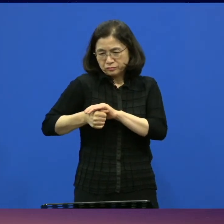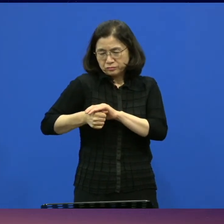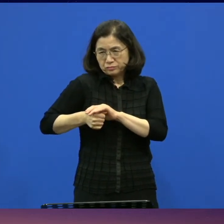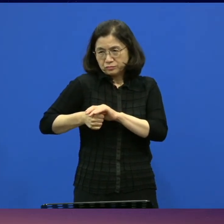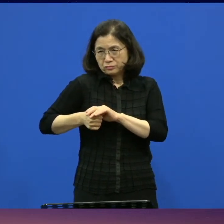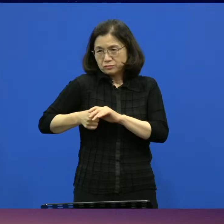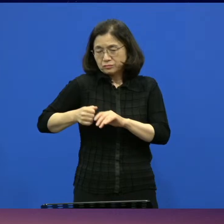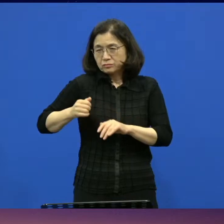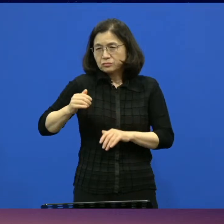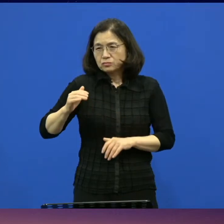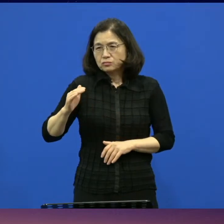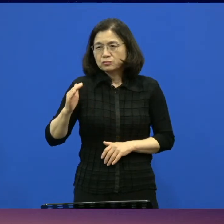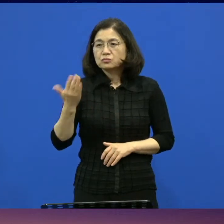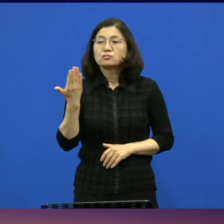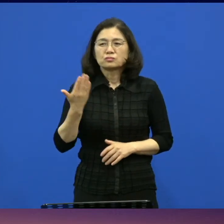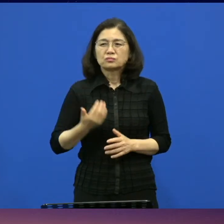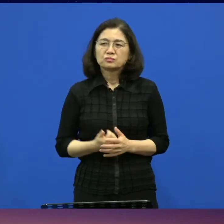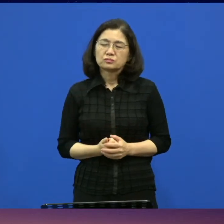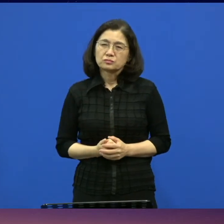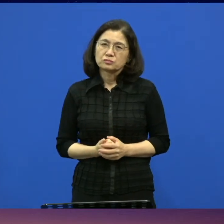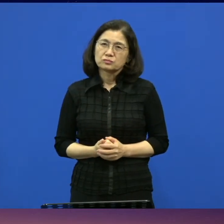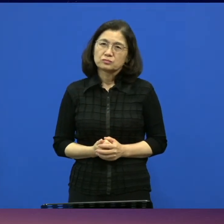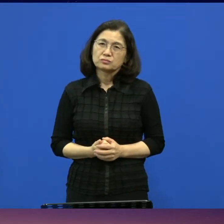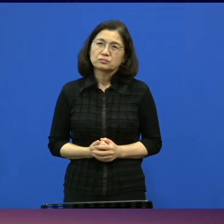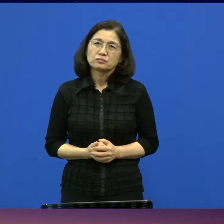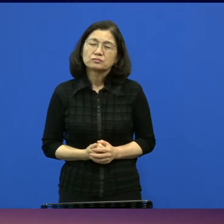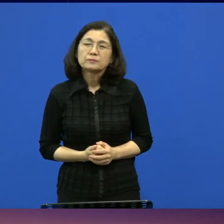그리고 열등감에 빠져 있어요.